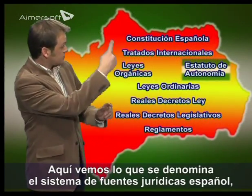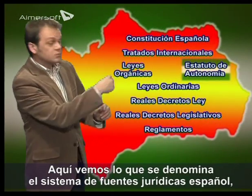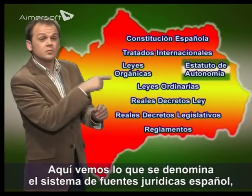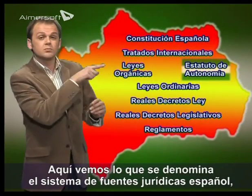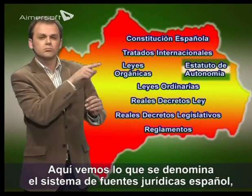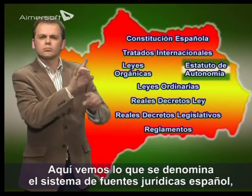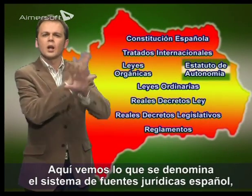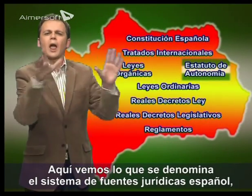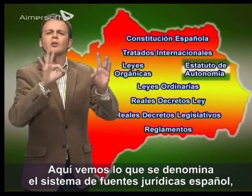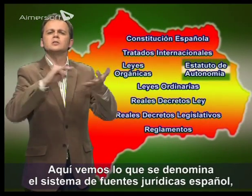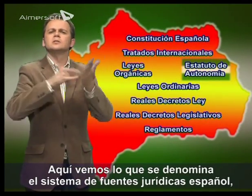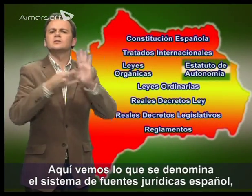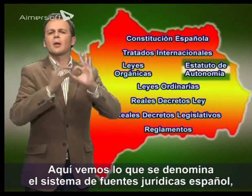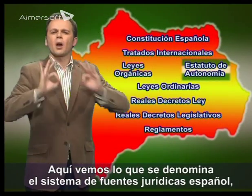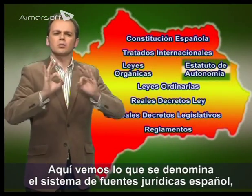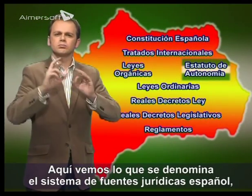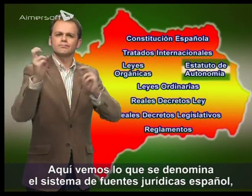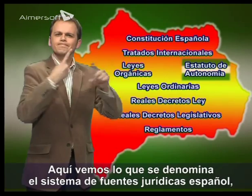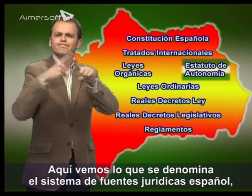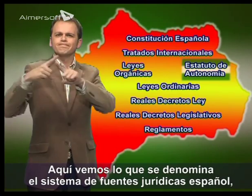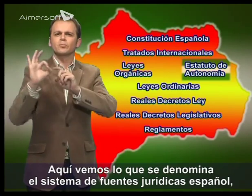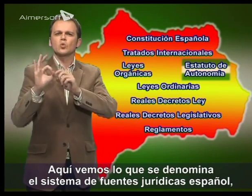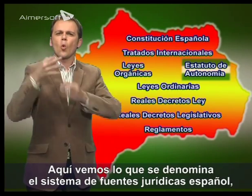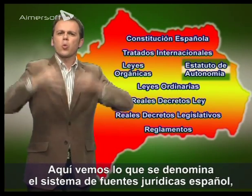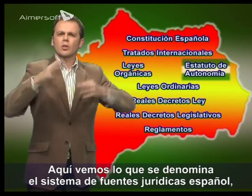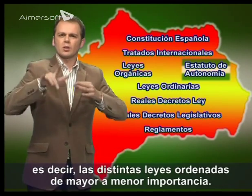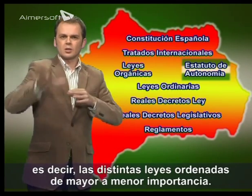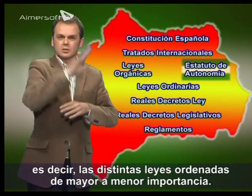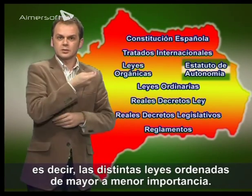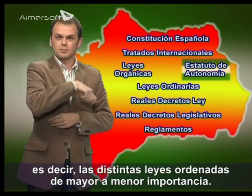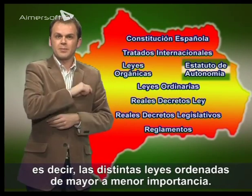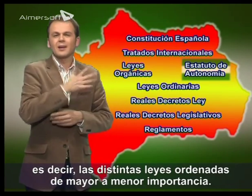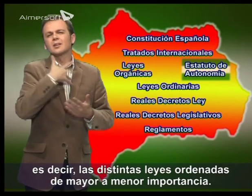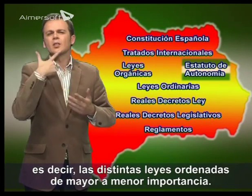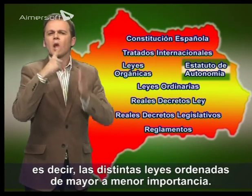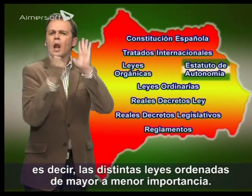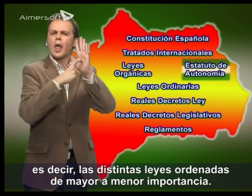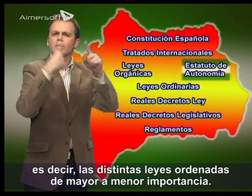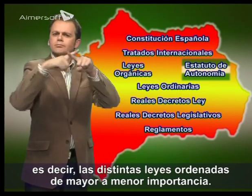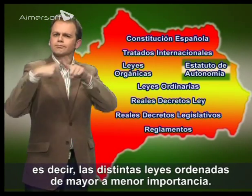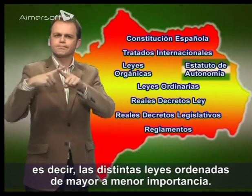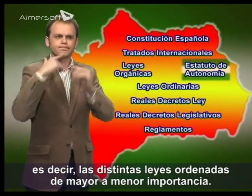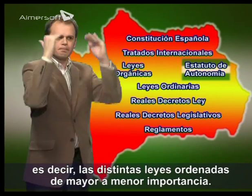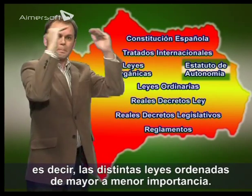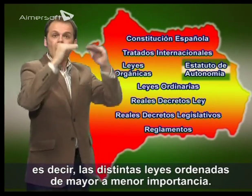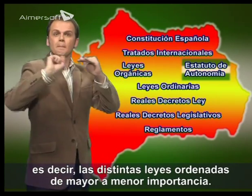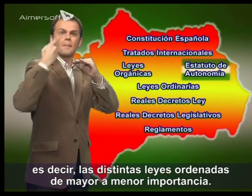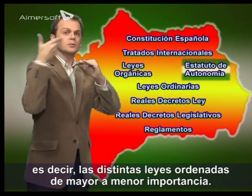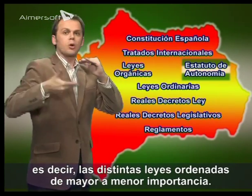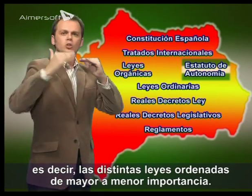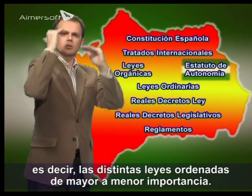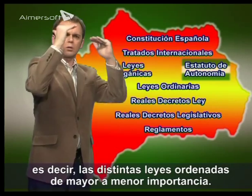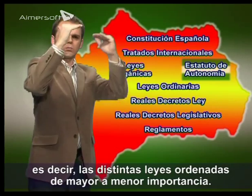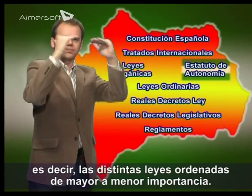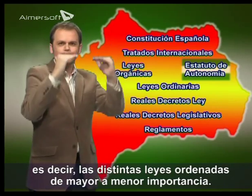Aquí vemos lo que se denomina el sistema de fuentes jurídicas español, es decir, las distintas leyes ordenadas